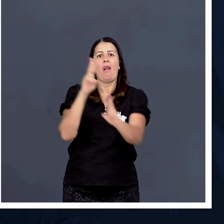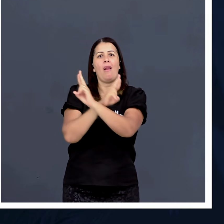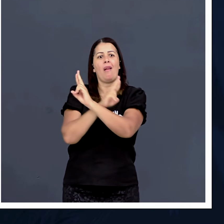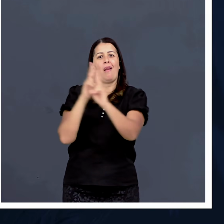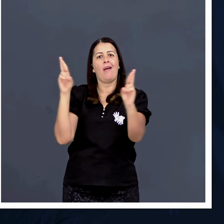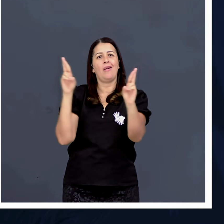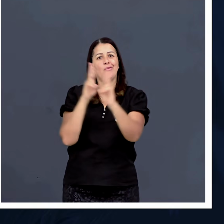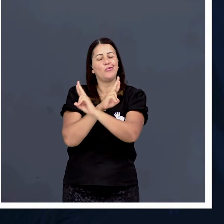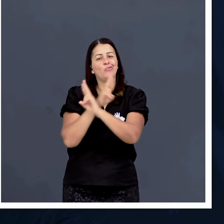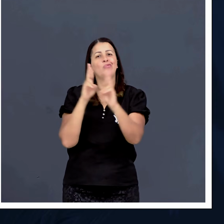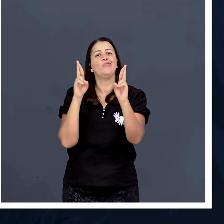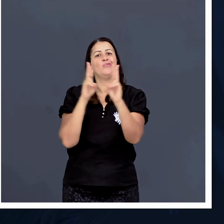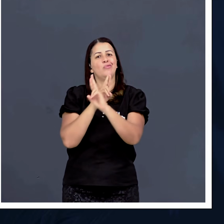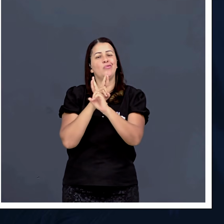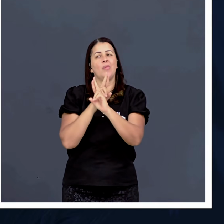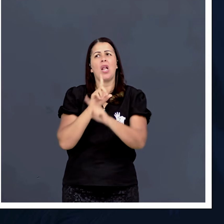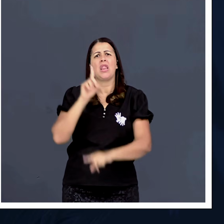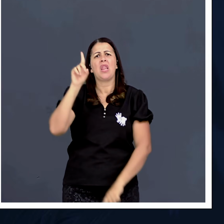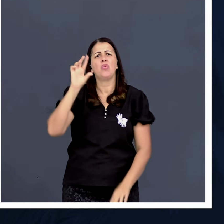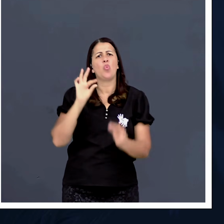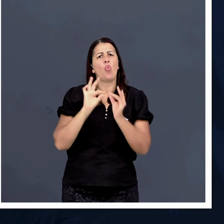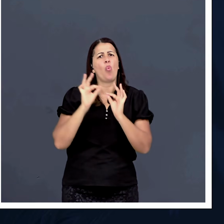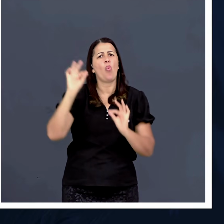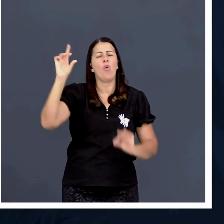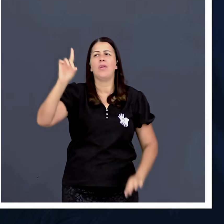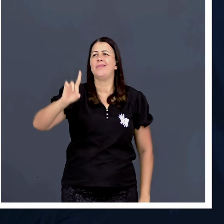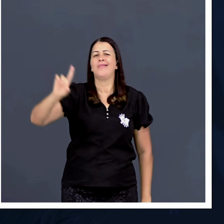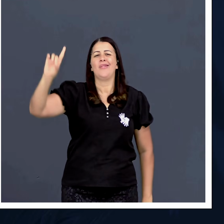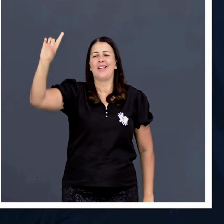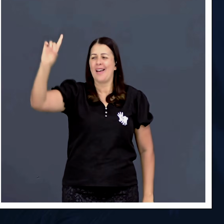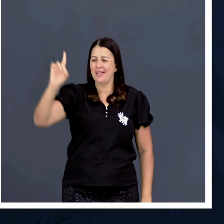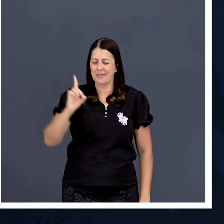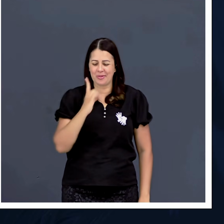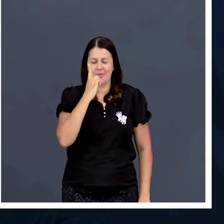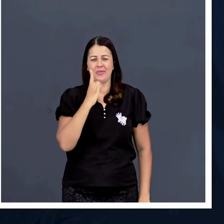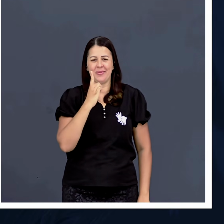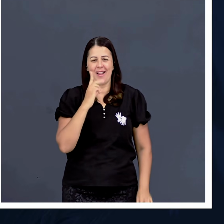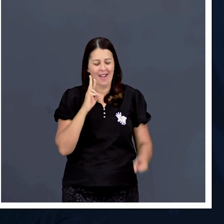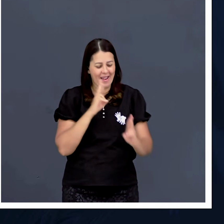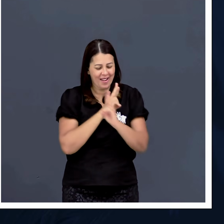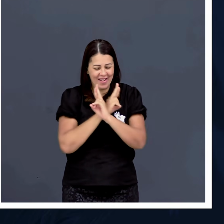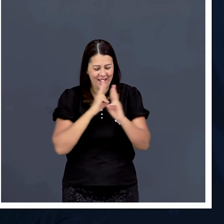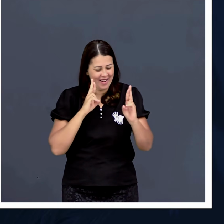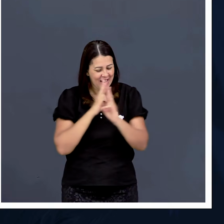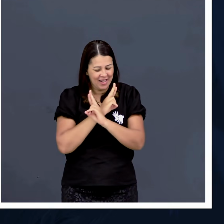relacional. Ele não está distante, Ele está perto, Ele se relaciona